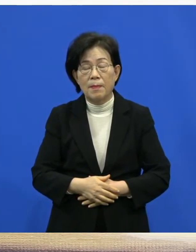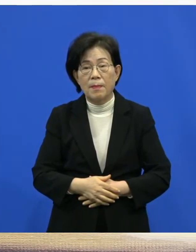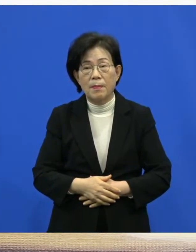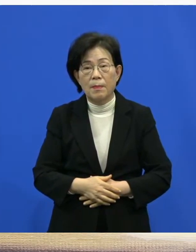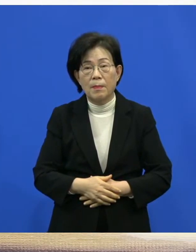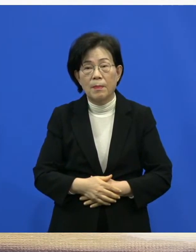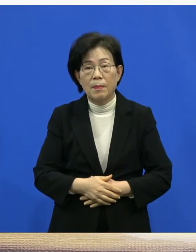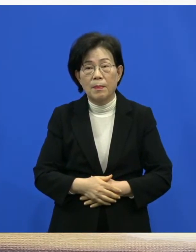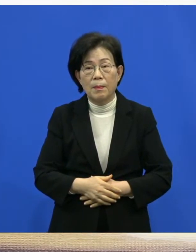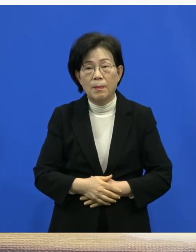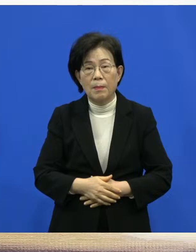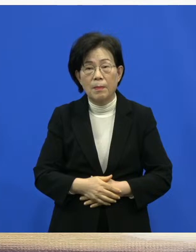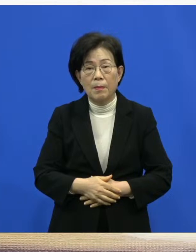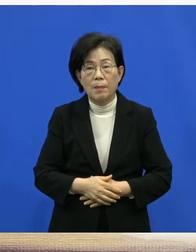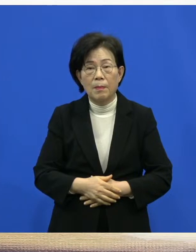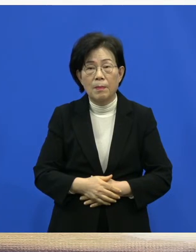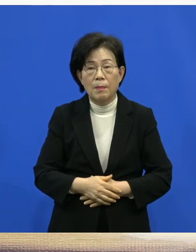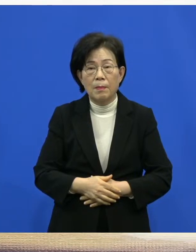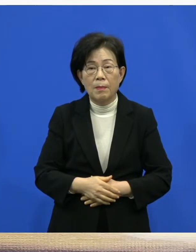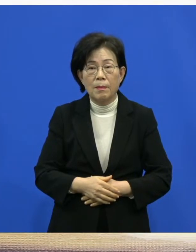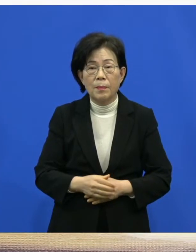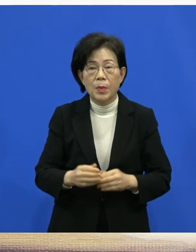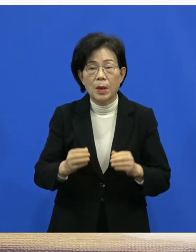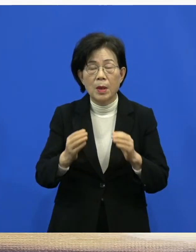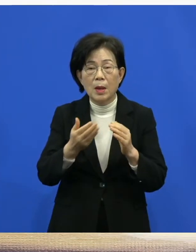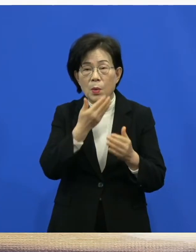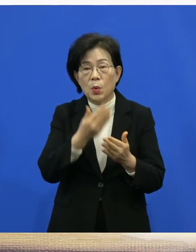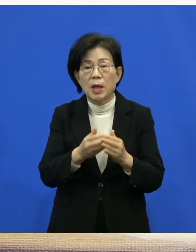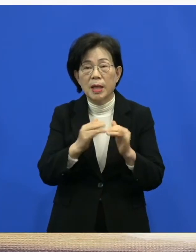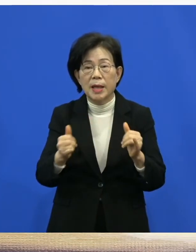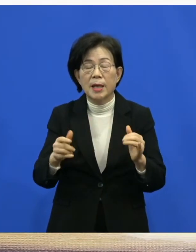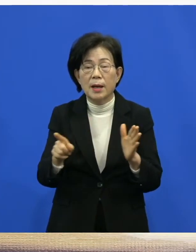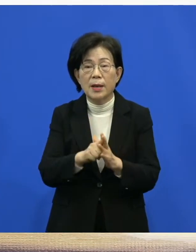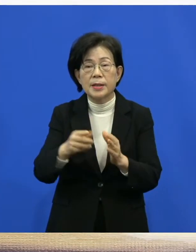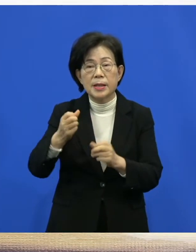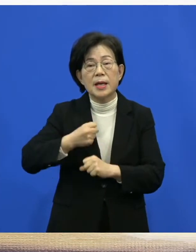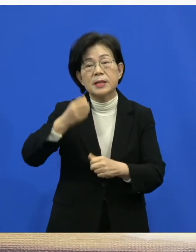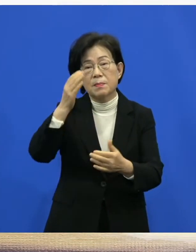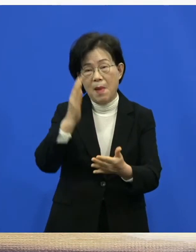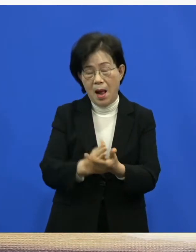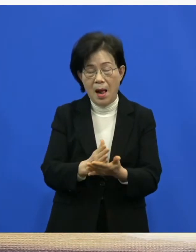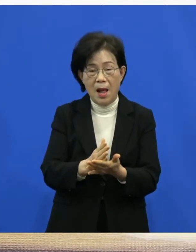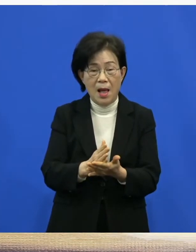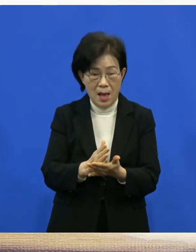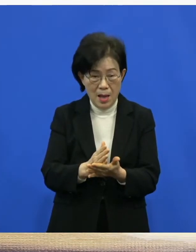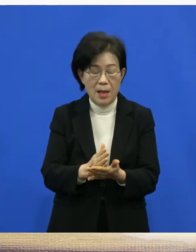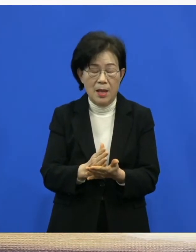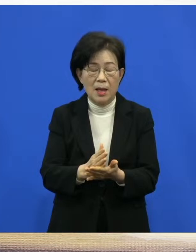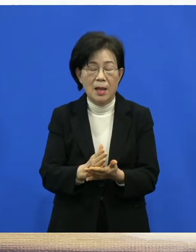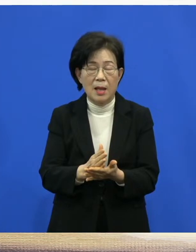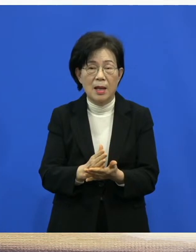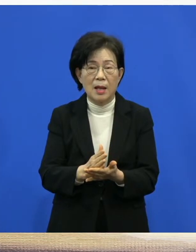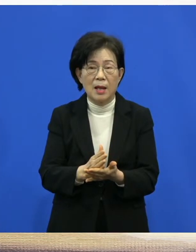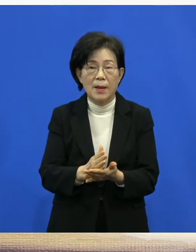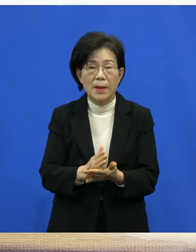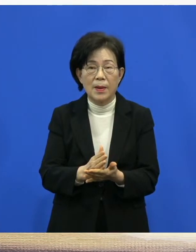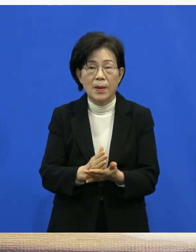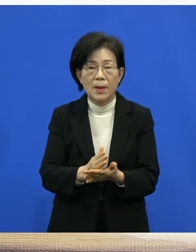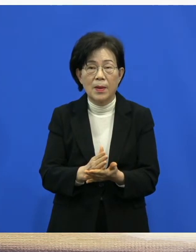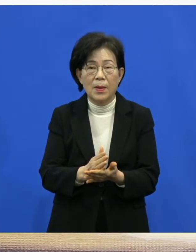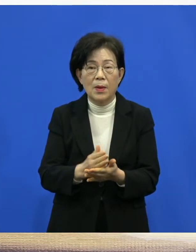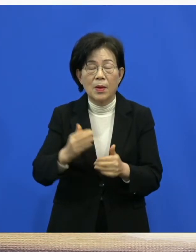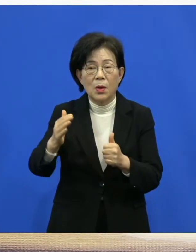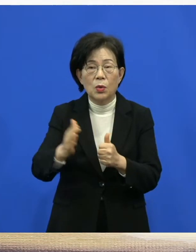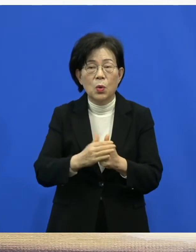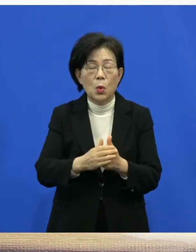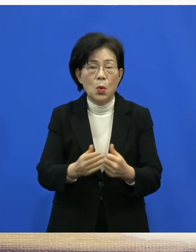그래서 시편 146편 3절 4절에 귀인들을 의지하지 말며 힘이 있어 보이죠. 그거 의지하지 말라는 거예요.